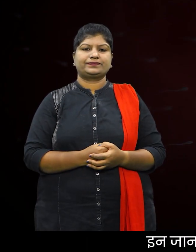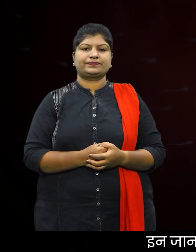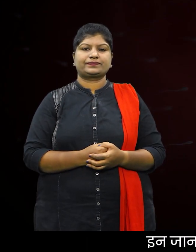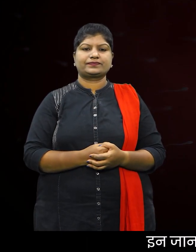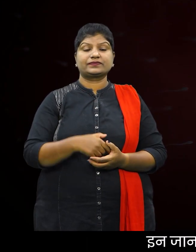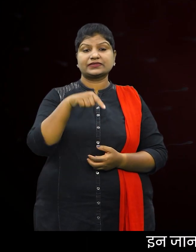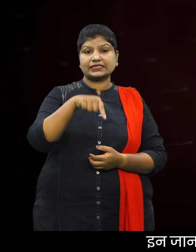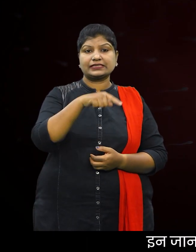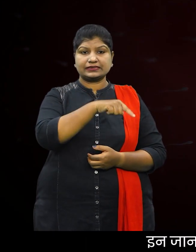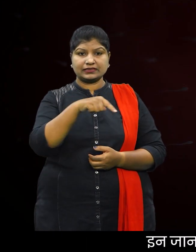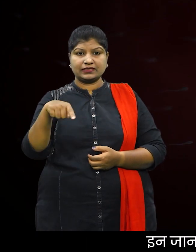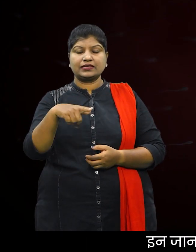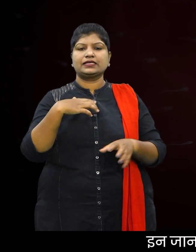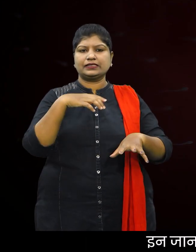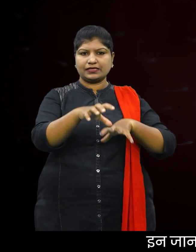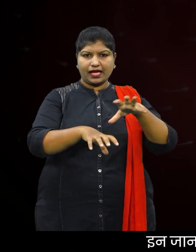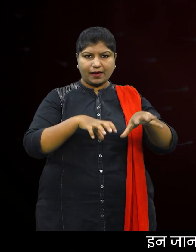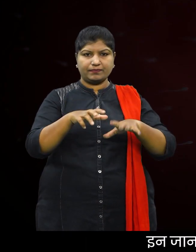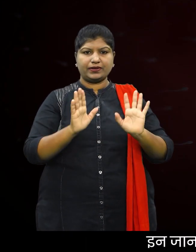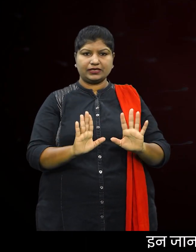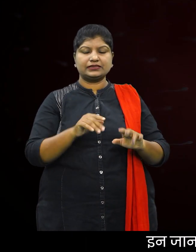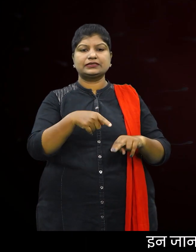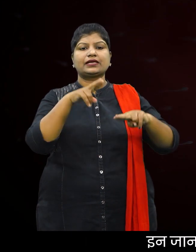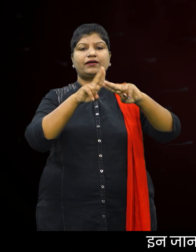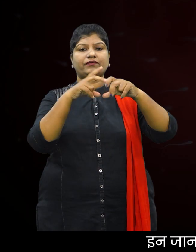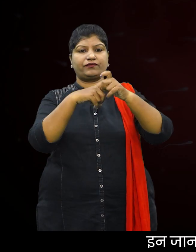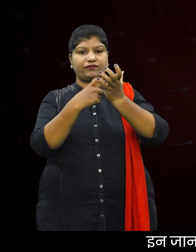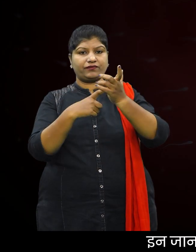इन जानवरों में निषेचन पानी में होता है।